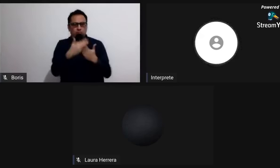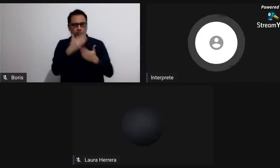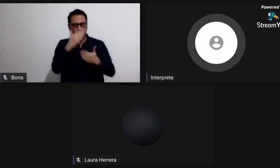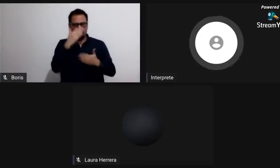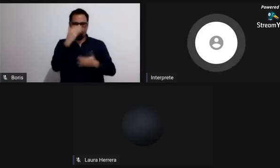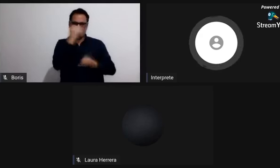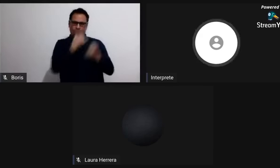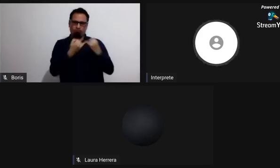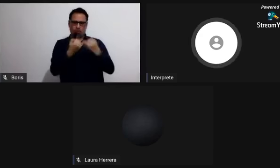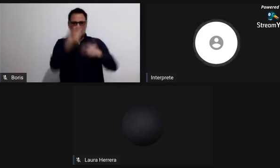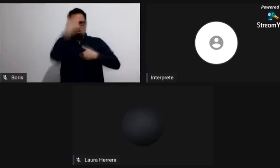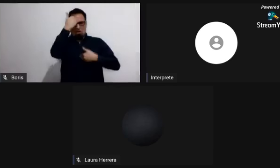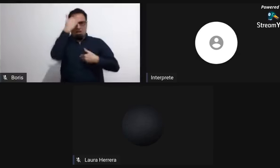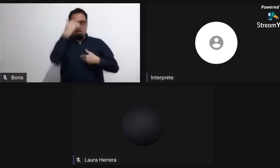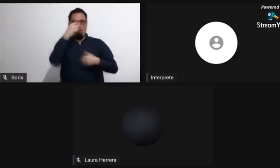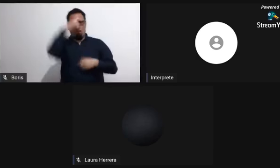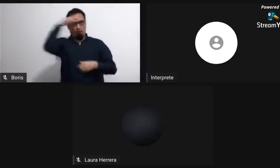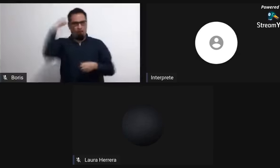la revolución.